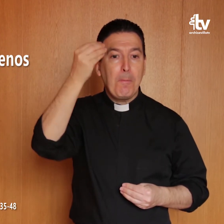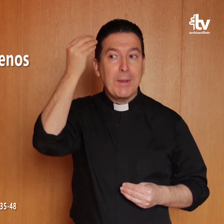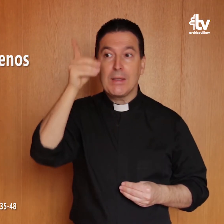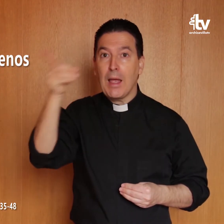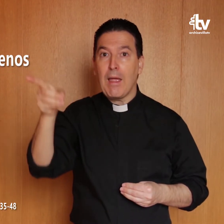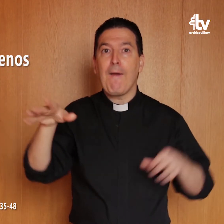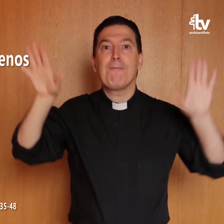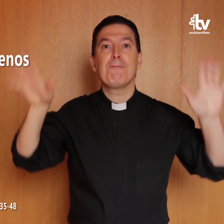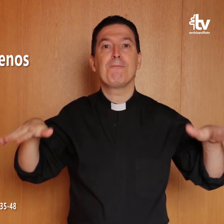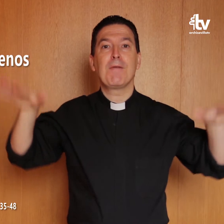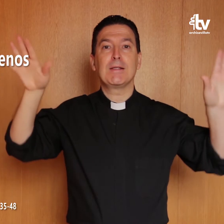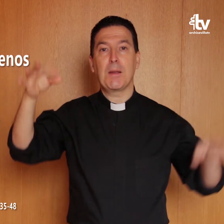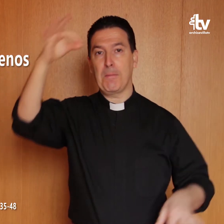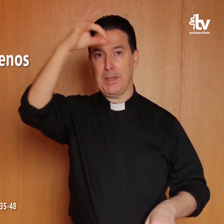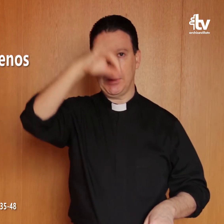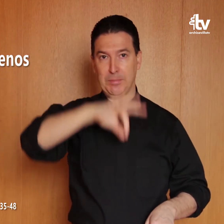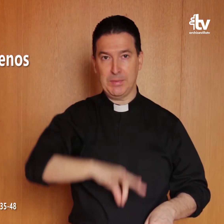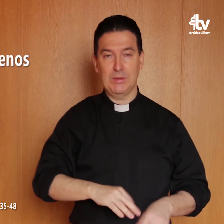creían ver un espíritu.